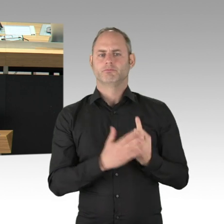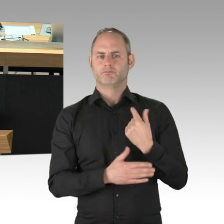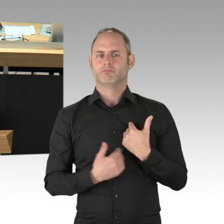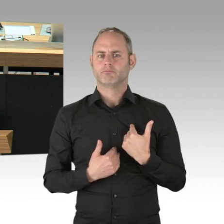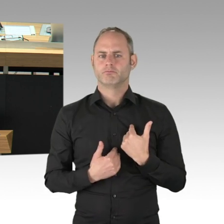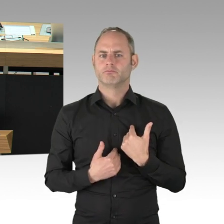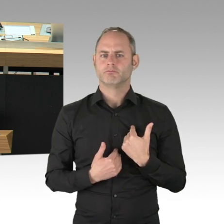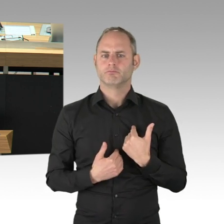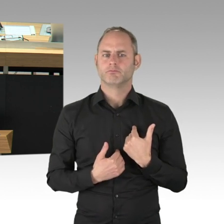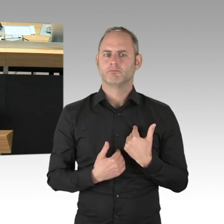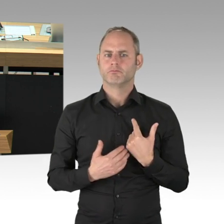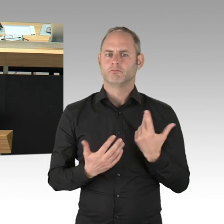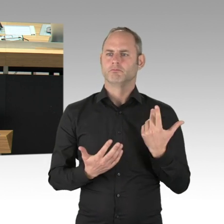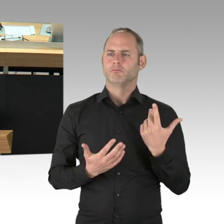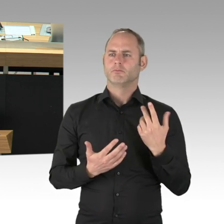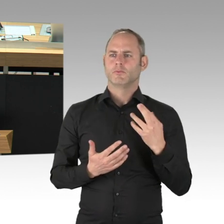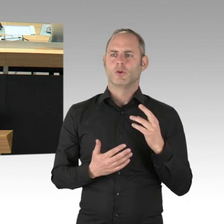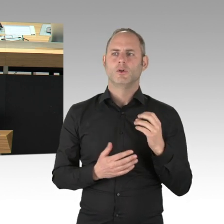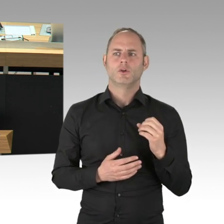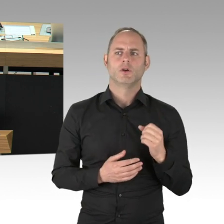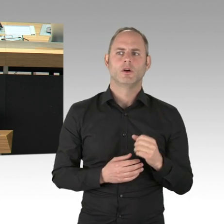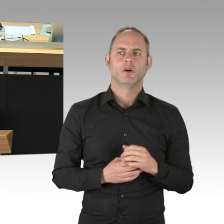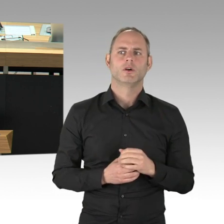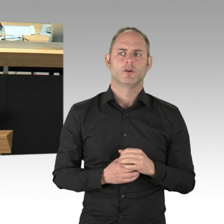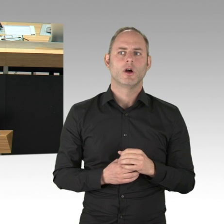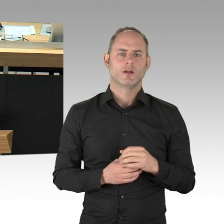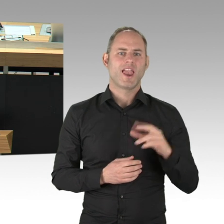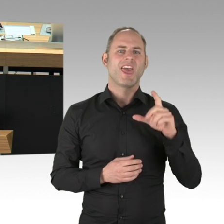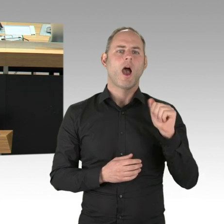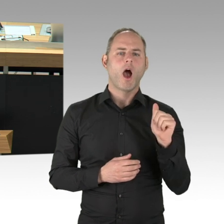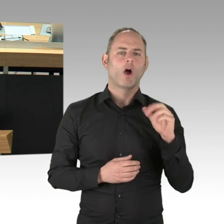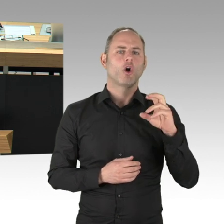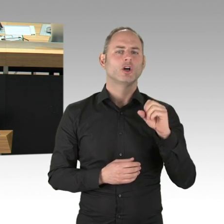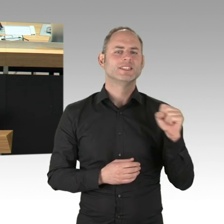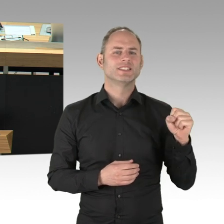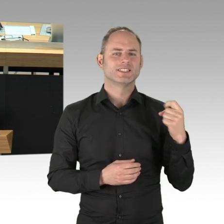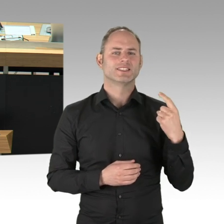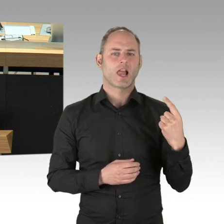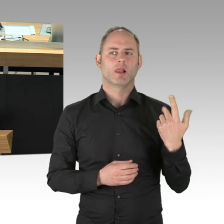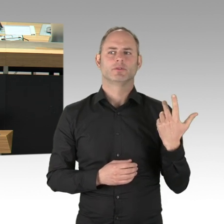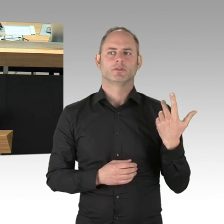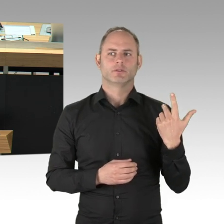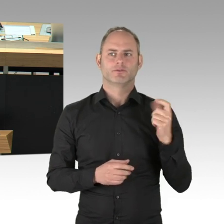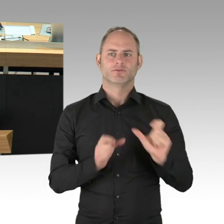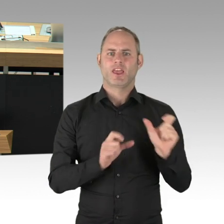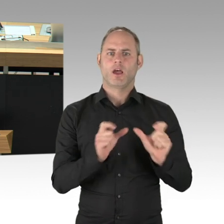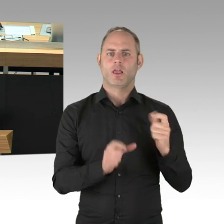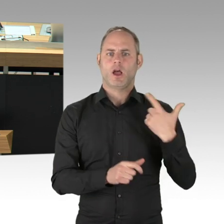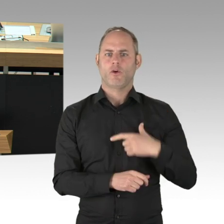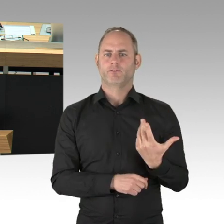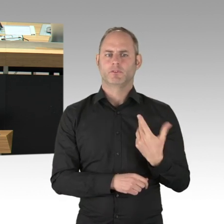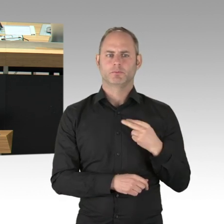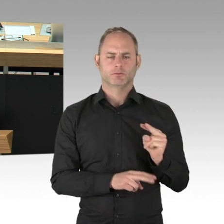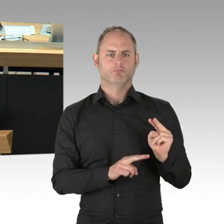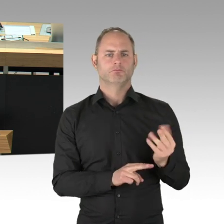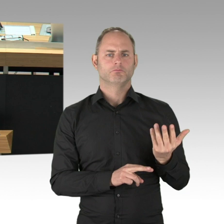in einer häuslichen Schublade aufzubewahren? Es bereitete ihr kein Unwohlsein, in Gegenwart des Überrestes eines ermordeten Juden